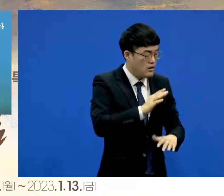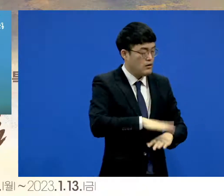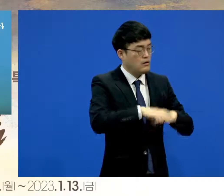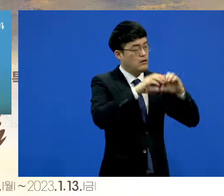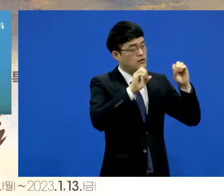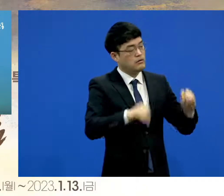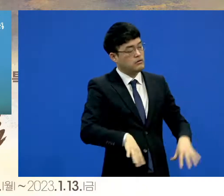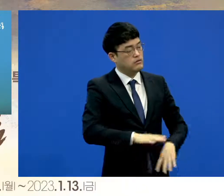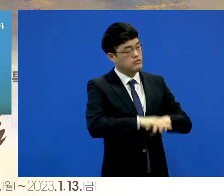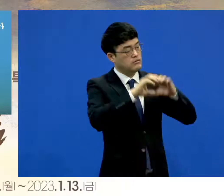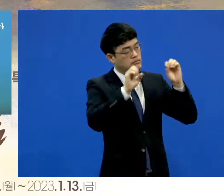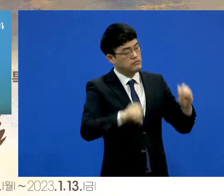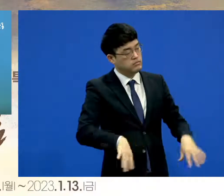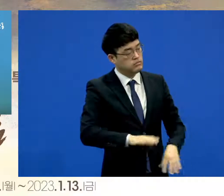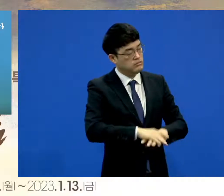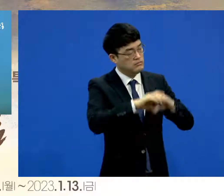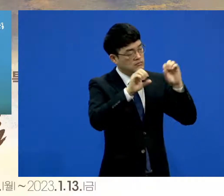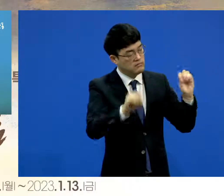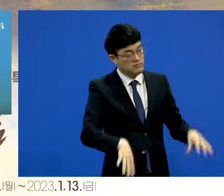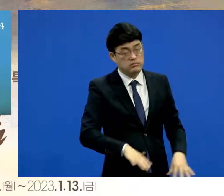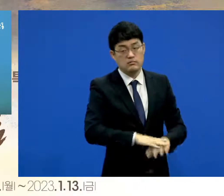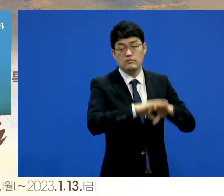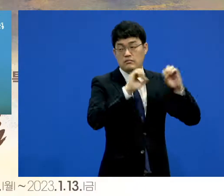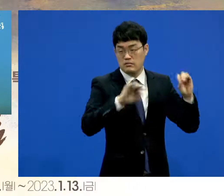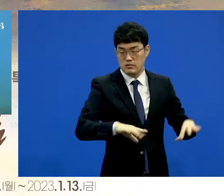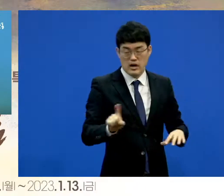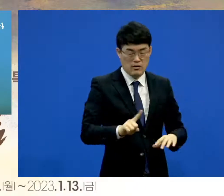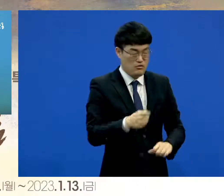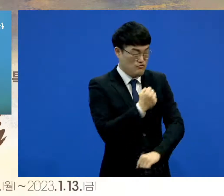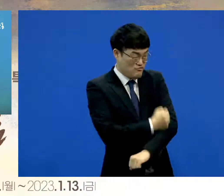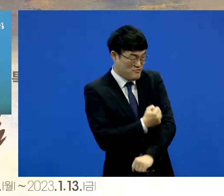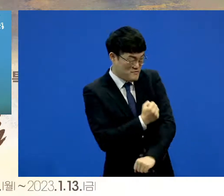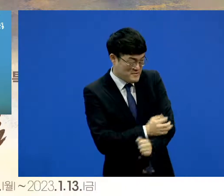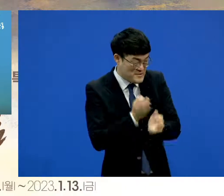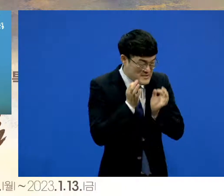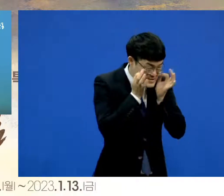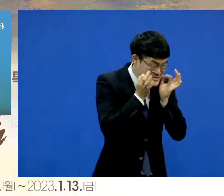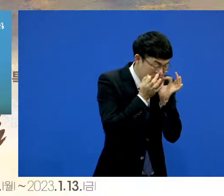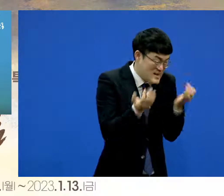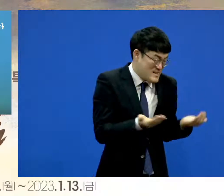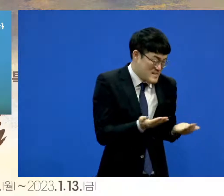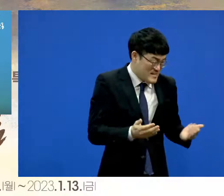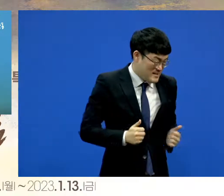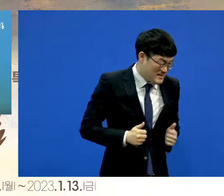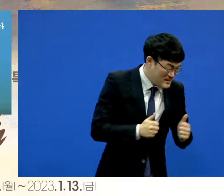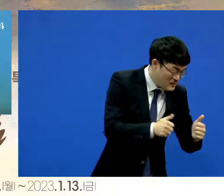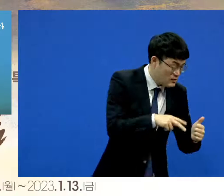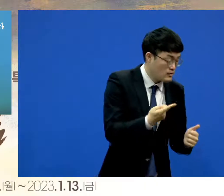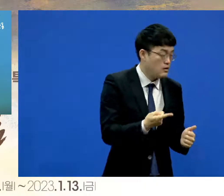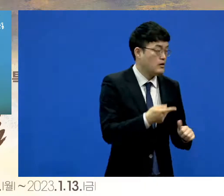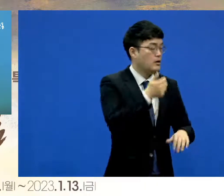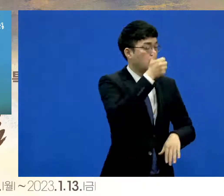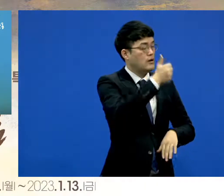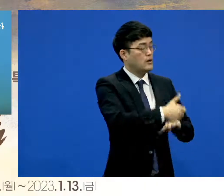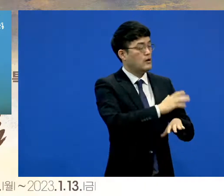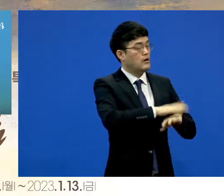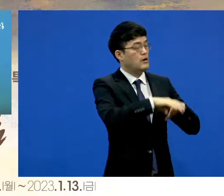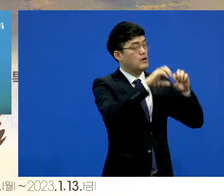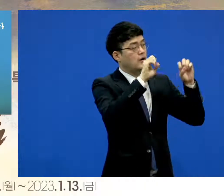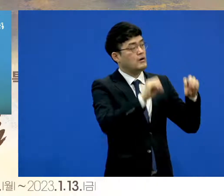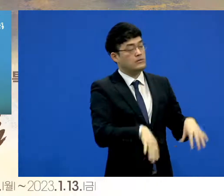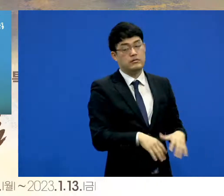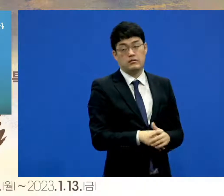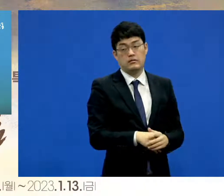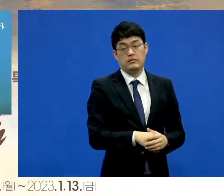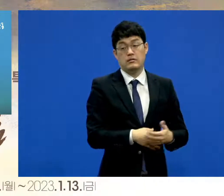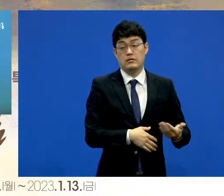것입니다. 아무리 해도 결국은 허무로 끝이 난다. 그래서 인생은 단맛도 있긴